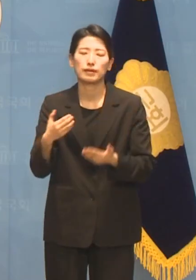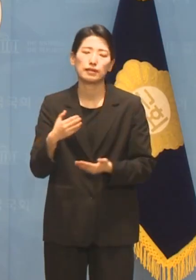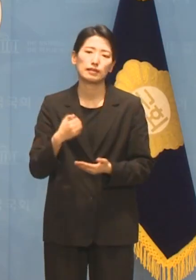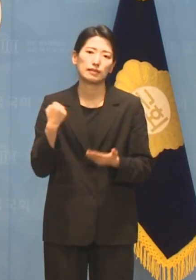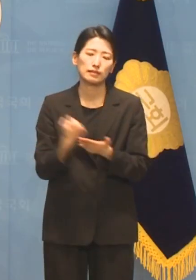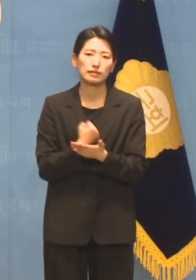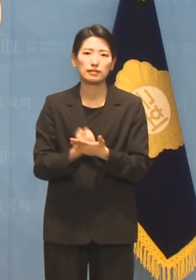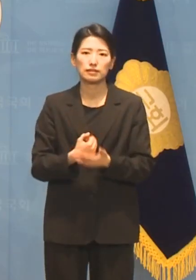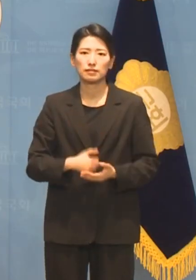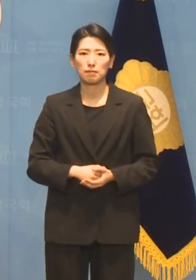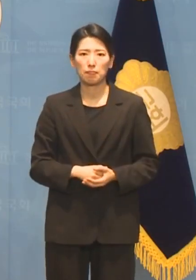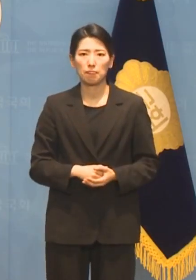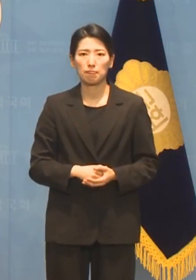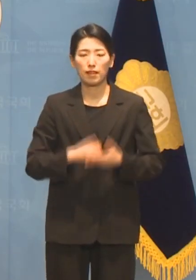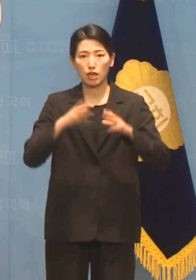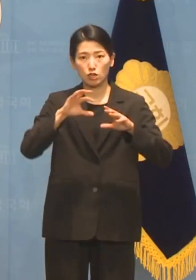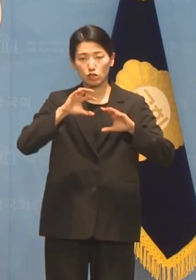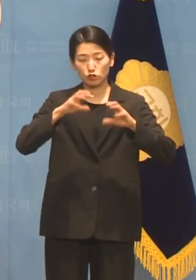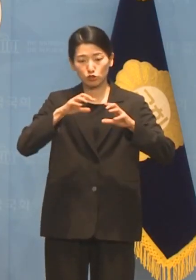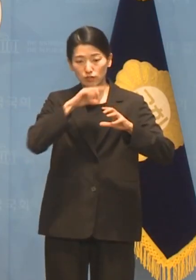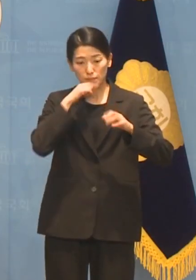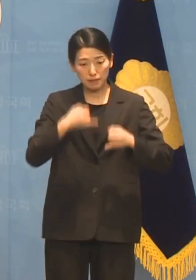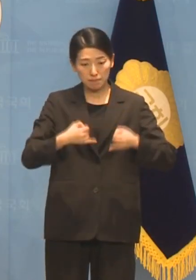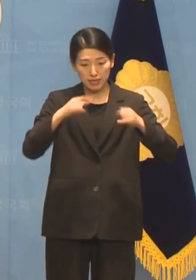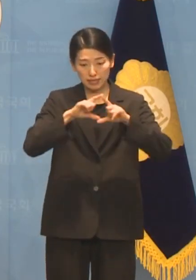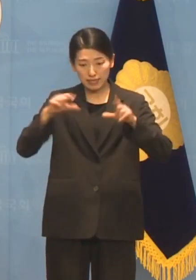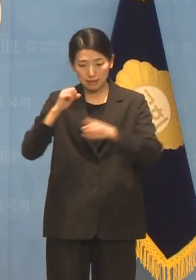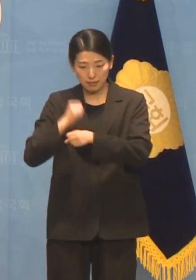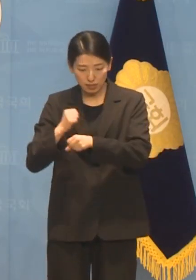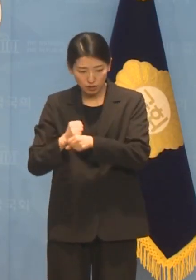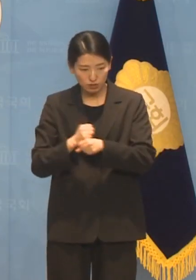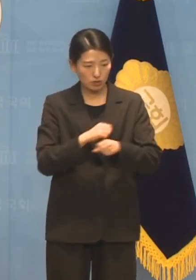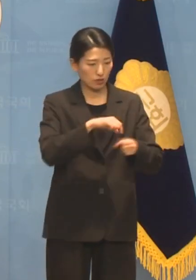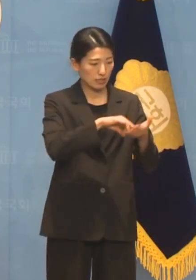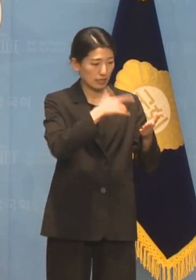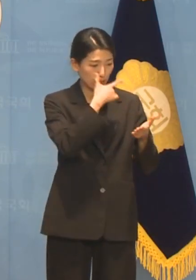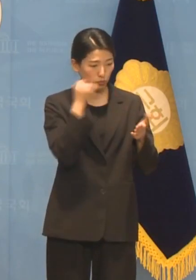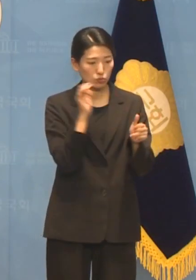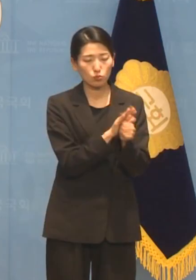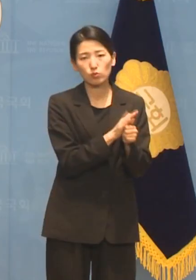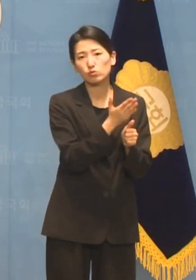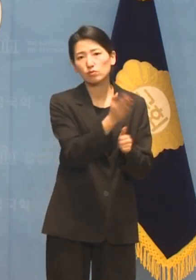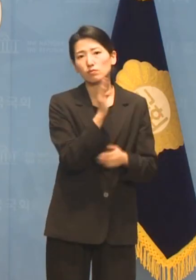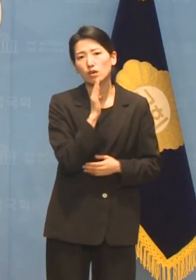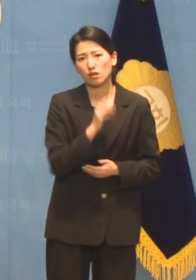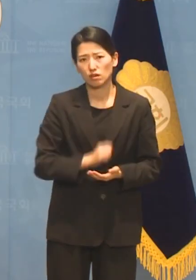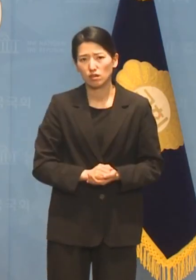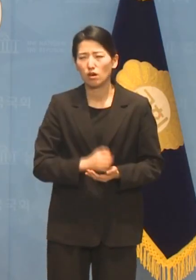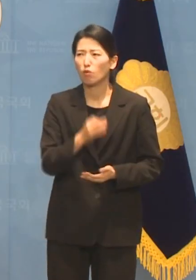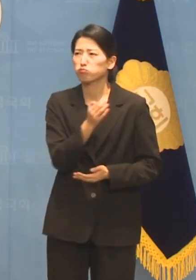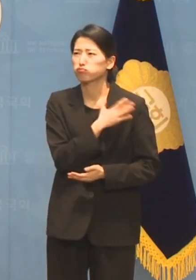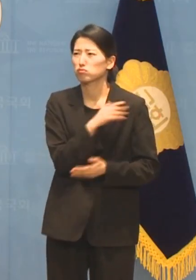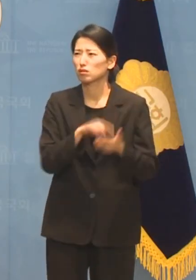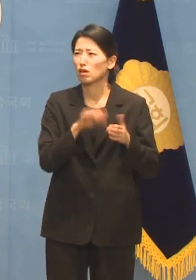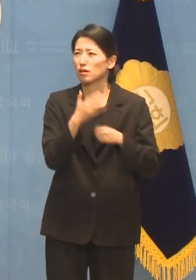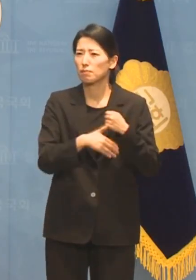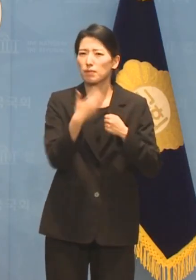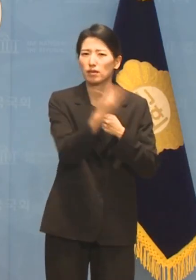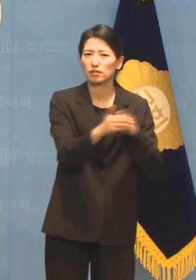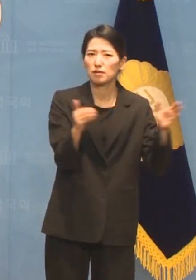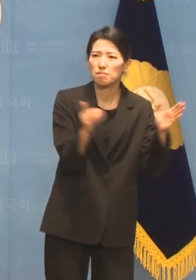발행으로 해결해야 하는 것이 국가 재정의 원칙입니다. 부자 감세를 철회하고 실효성